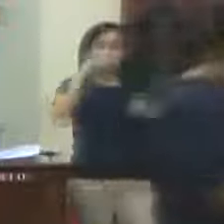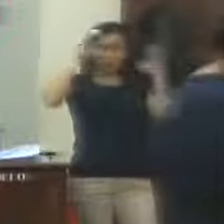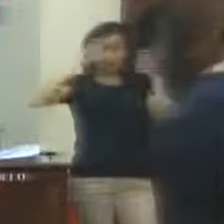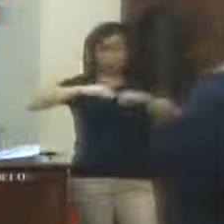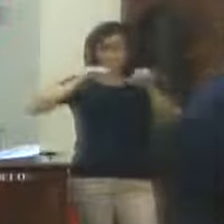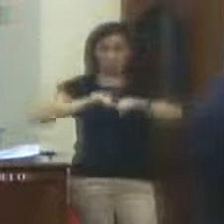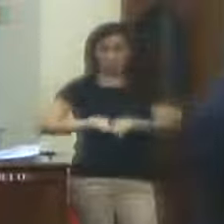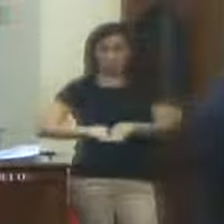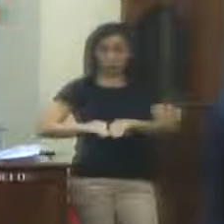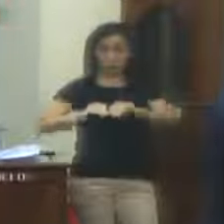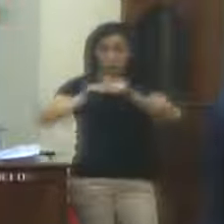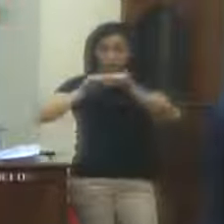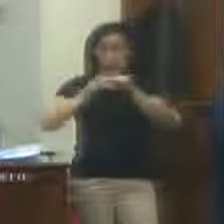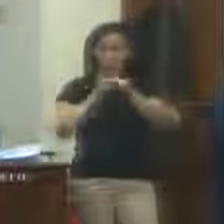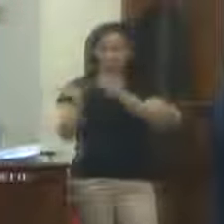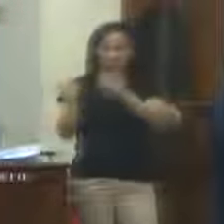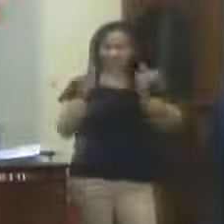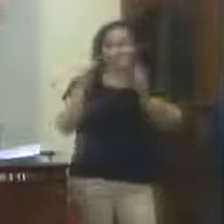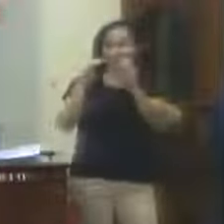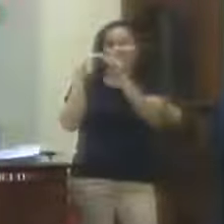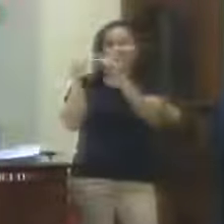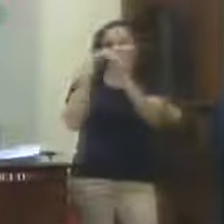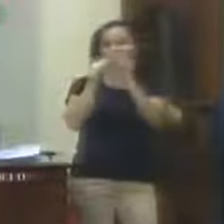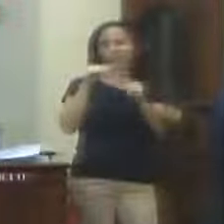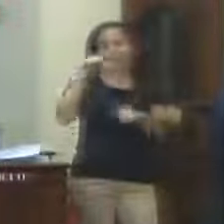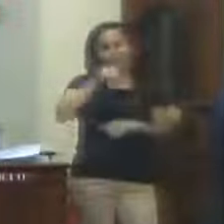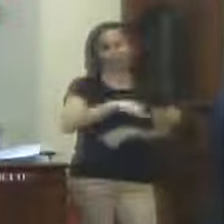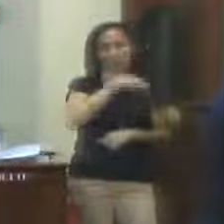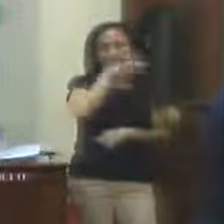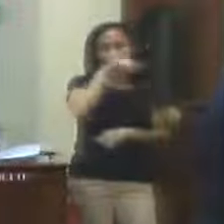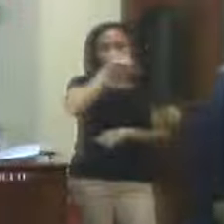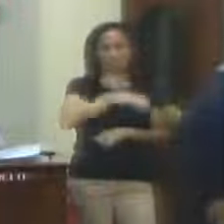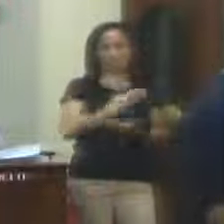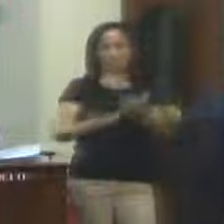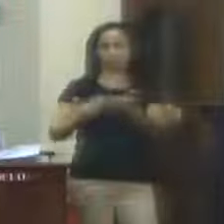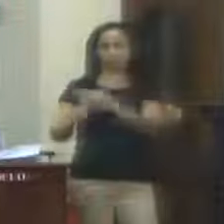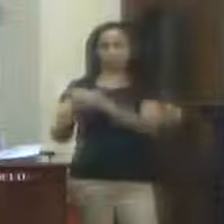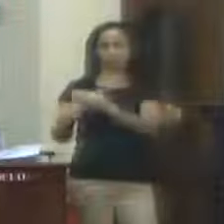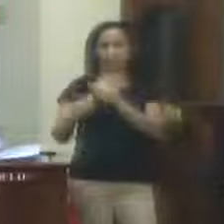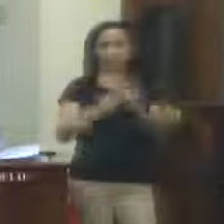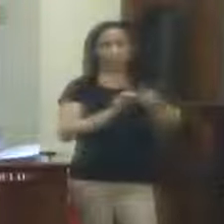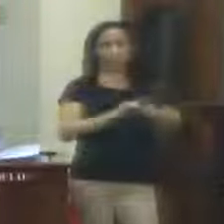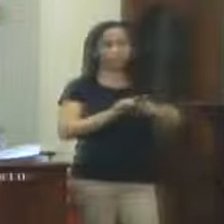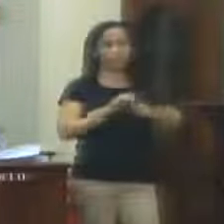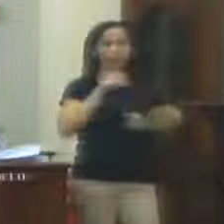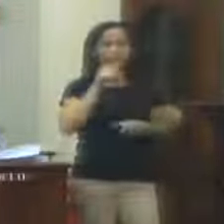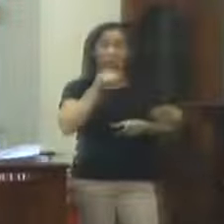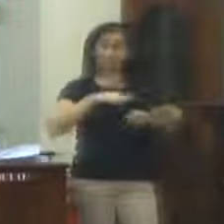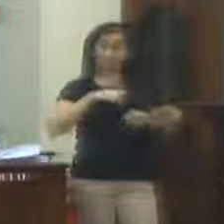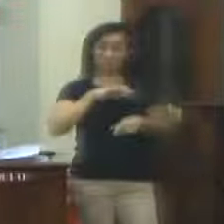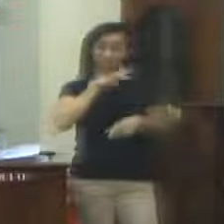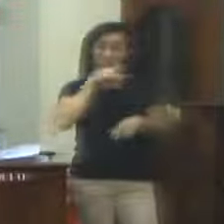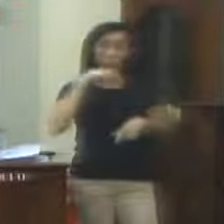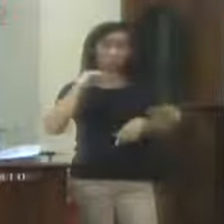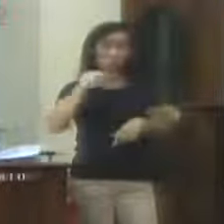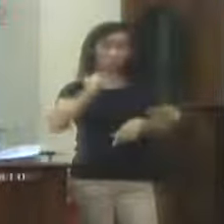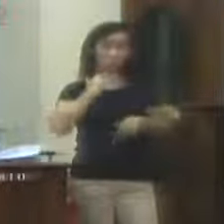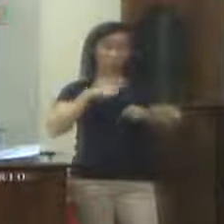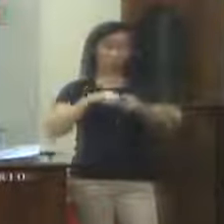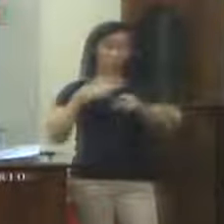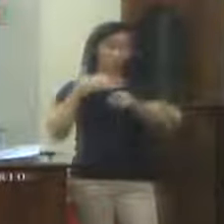período de intensa chuva, causando diversos prejuízos materiais. Além disso, a água contaminada que invade as